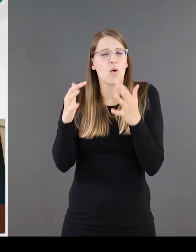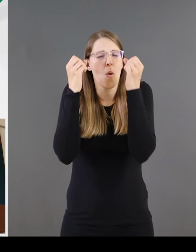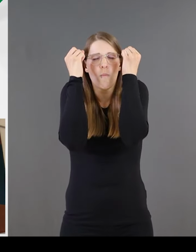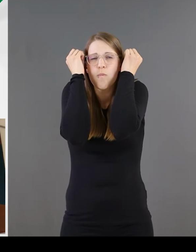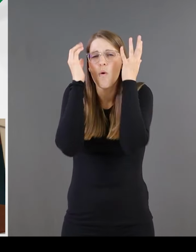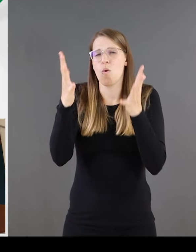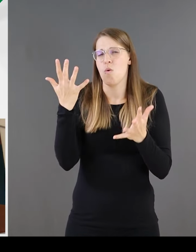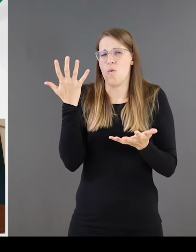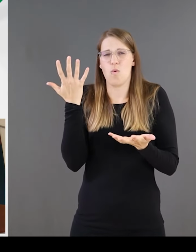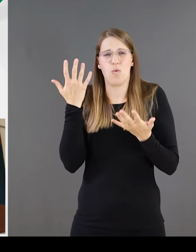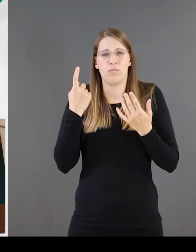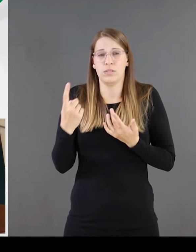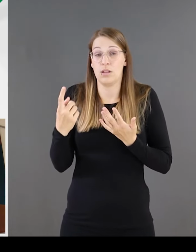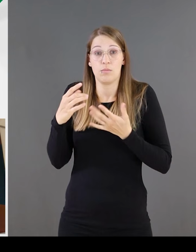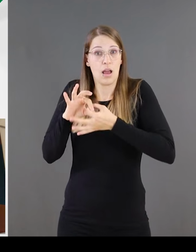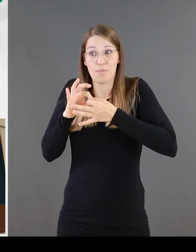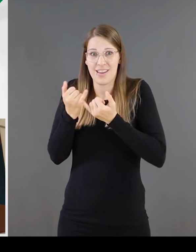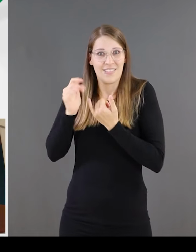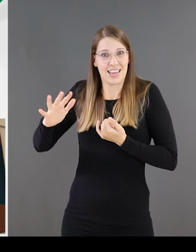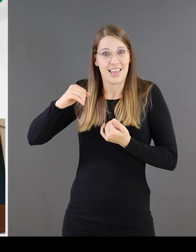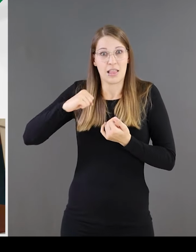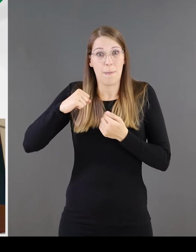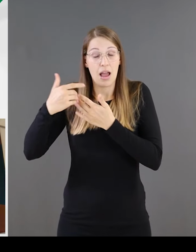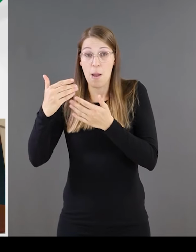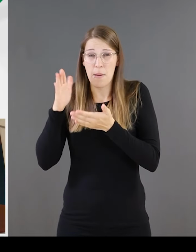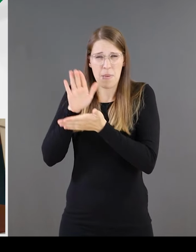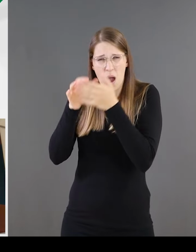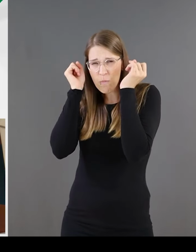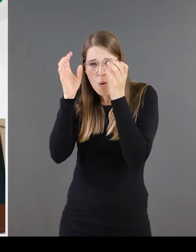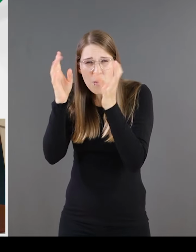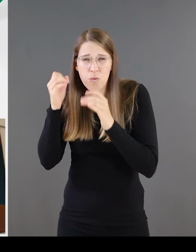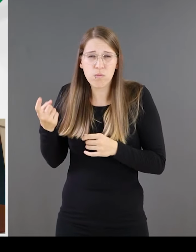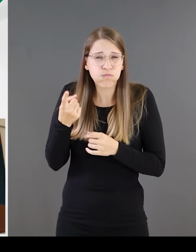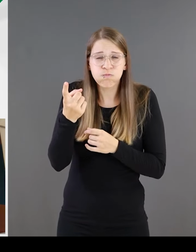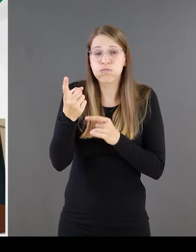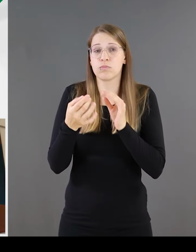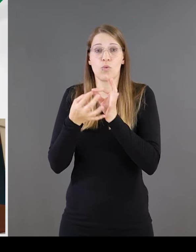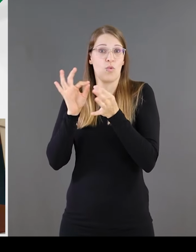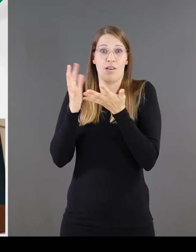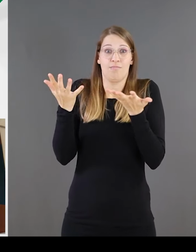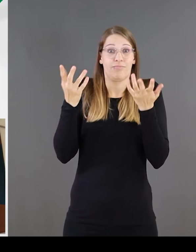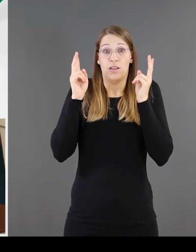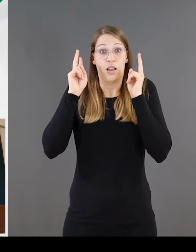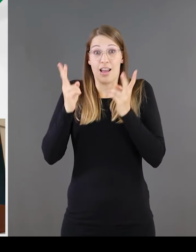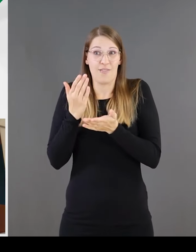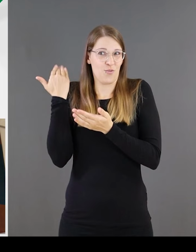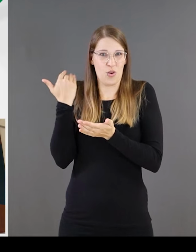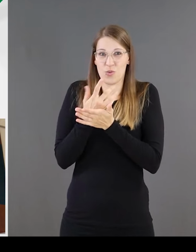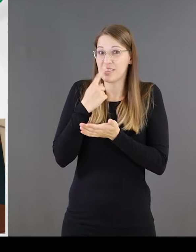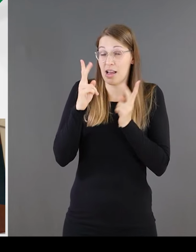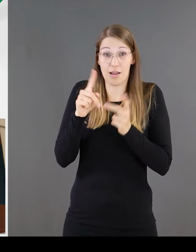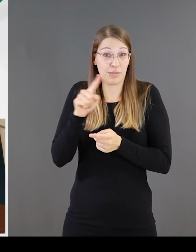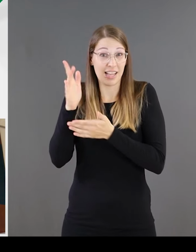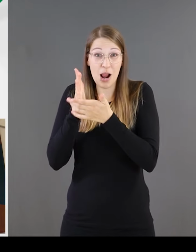Das Kind kommt dann in die Wut und bleibt je nach Temperament in der Wut drinnen. Das kann wie schon erwähnt bis zu einer halben